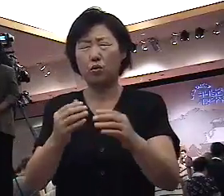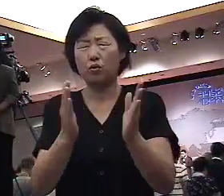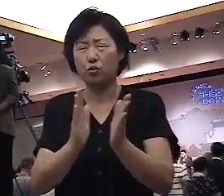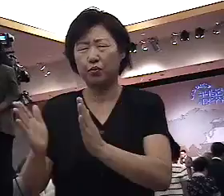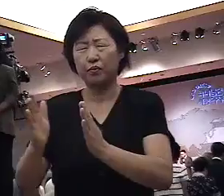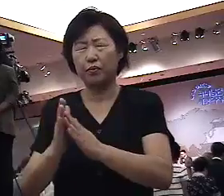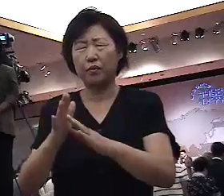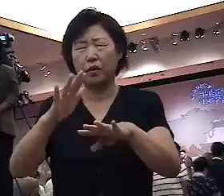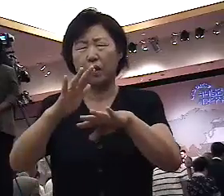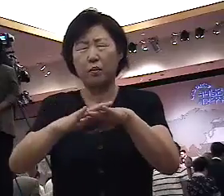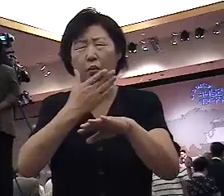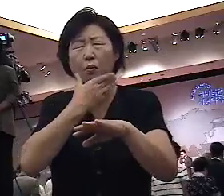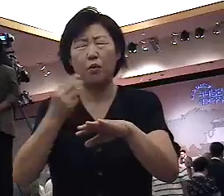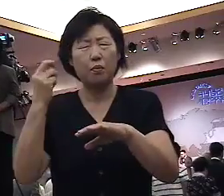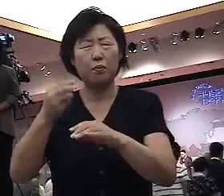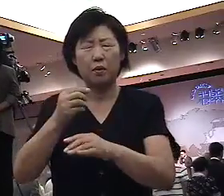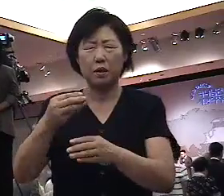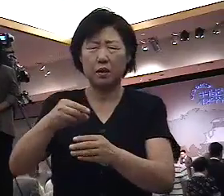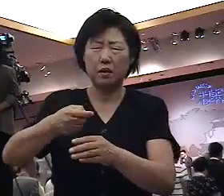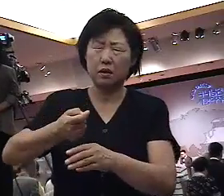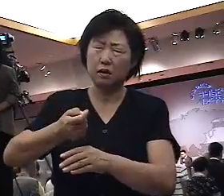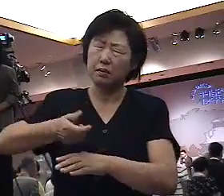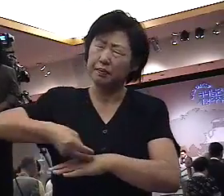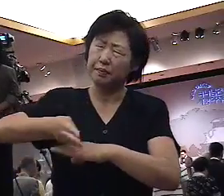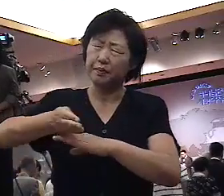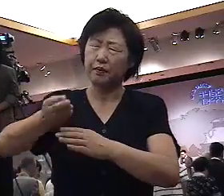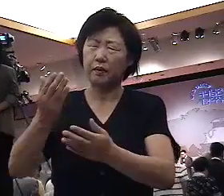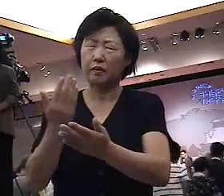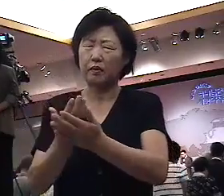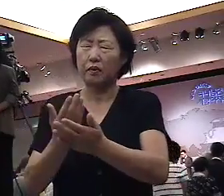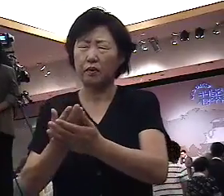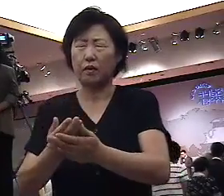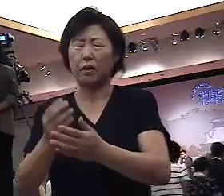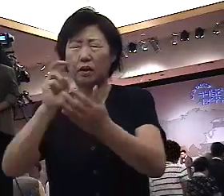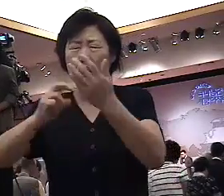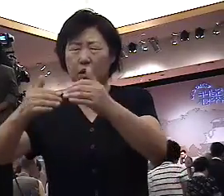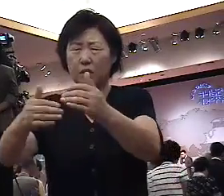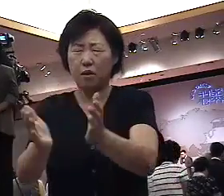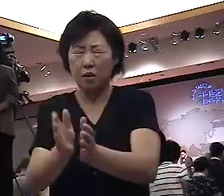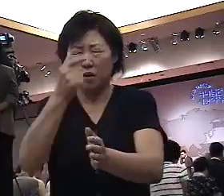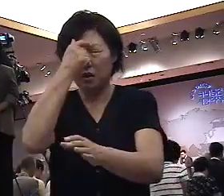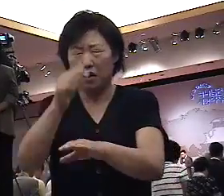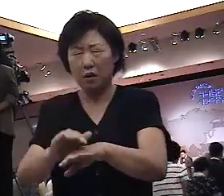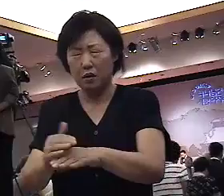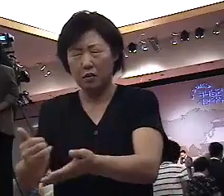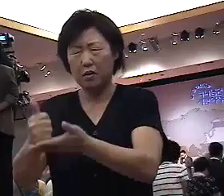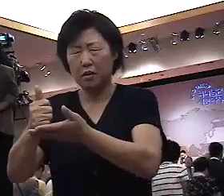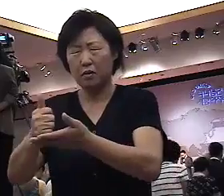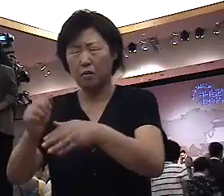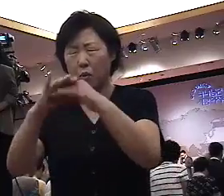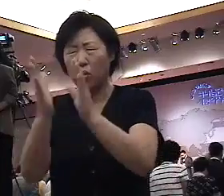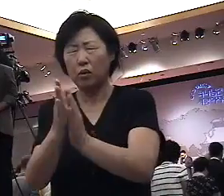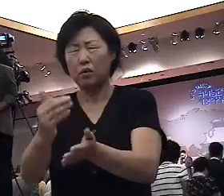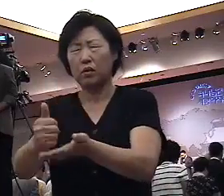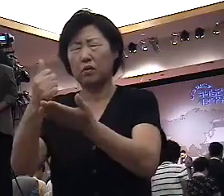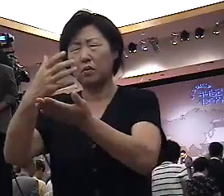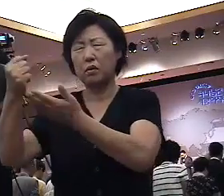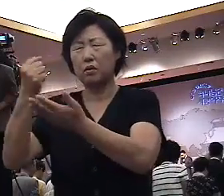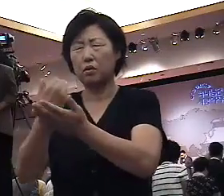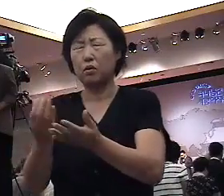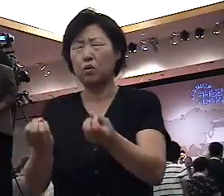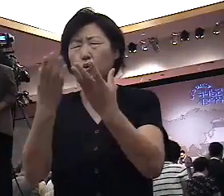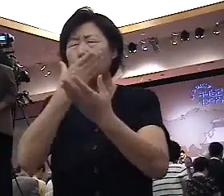씨앗이 뿌려지기를 바랍니다. 찬양대와 찬양팀 그리고 예배 수종을 드는 모든 섬김을 받으시고